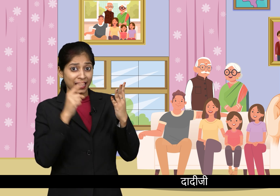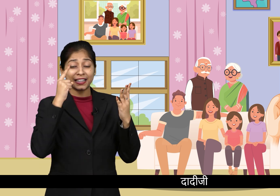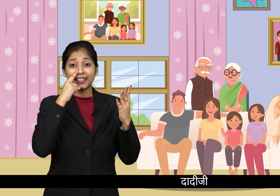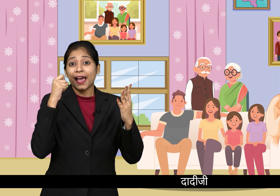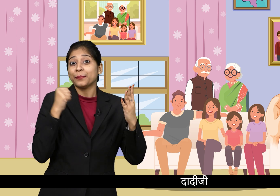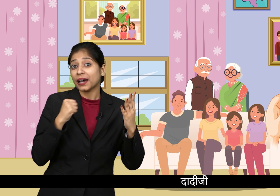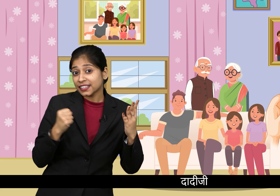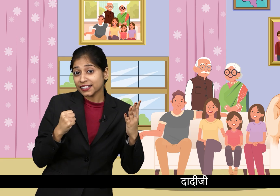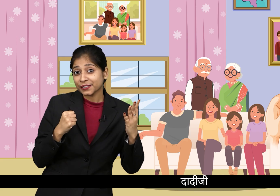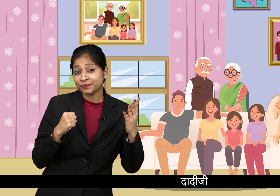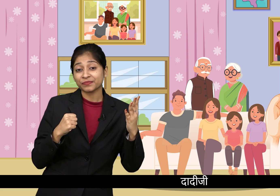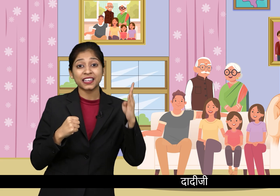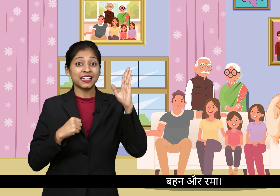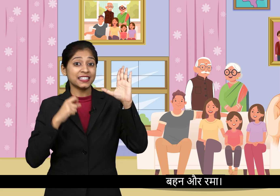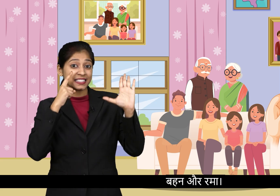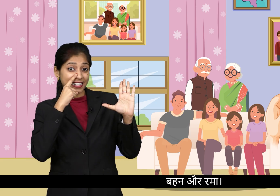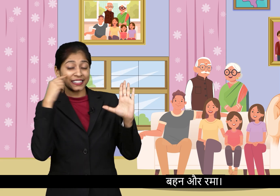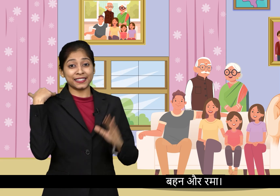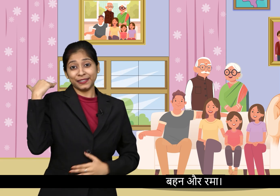दादी जी, बहन और रमा।